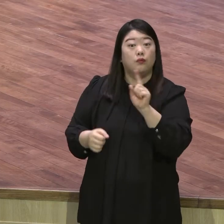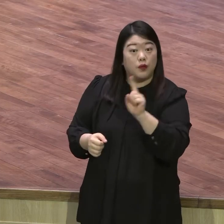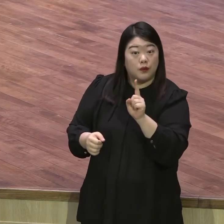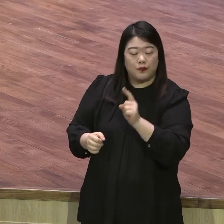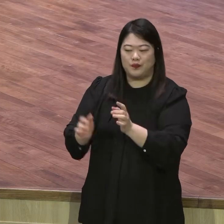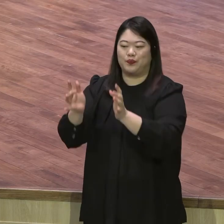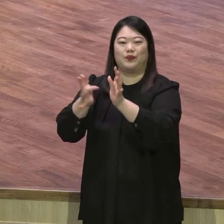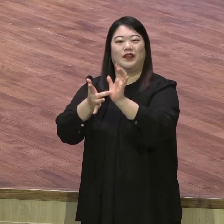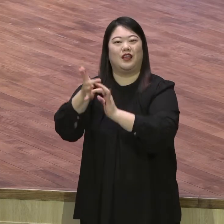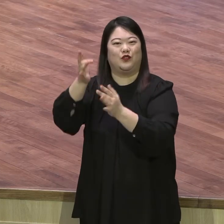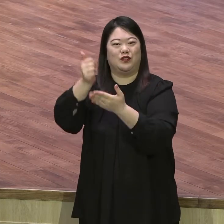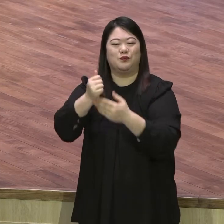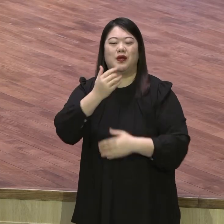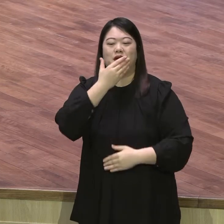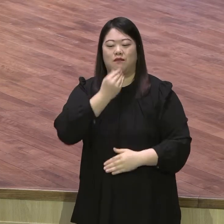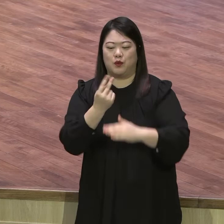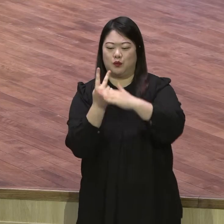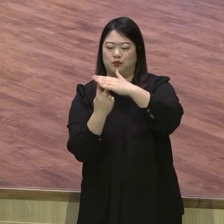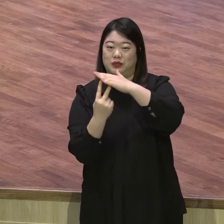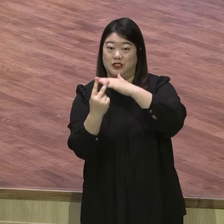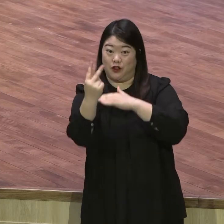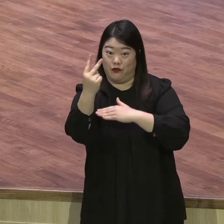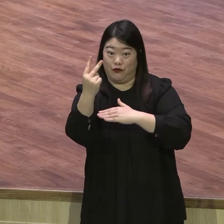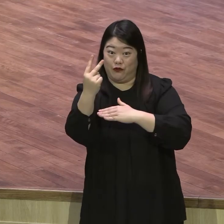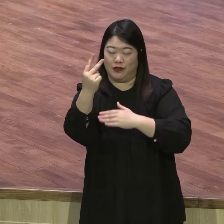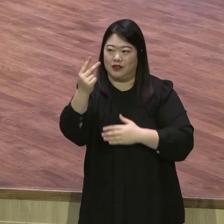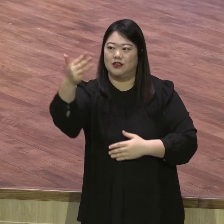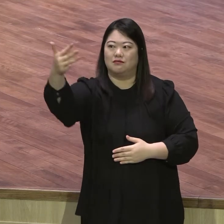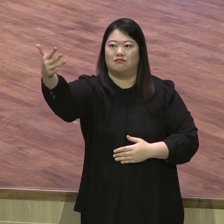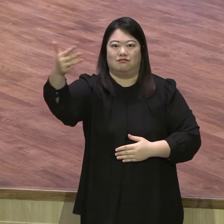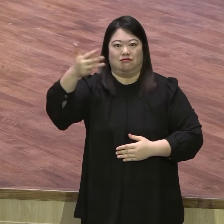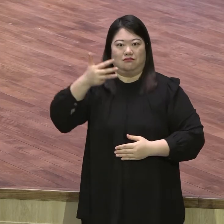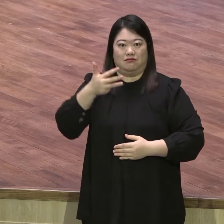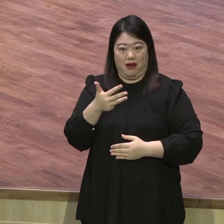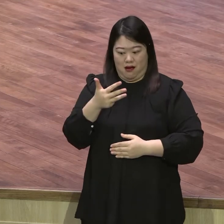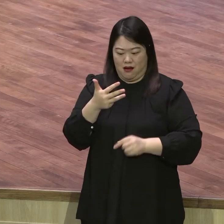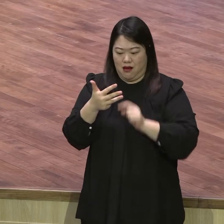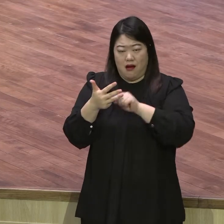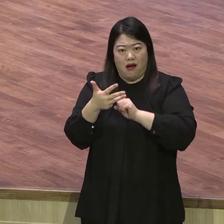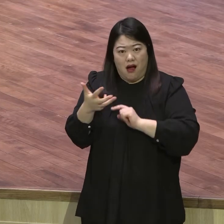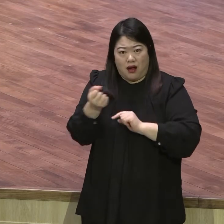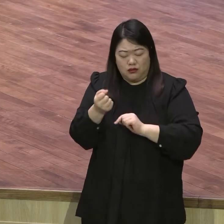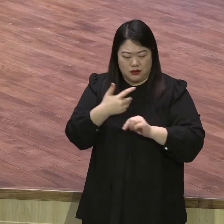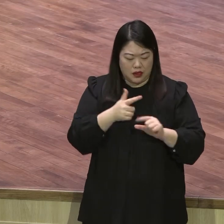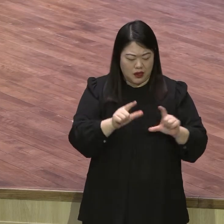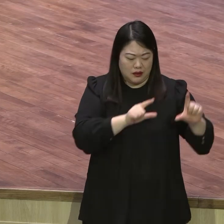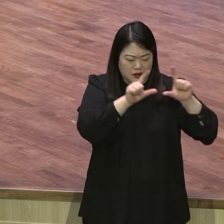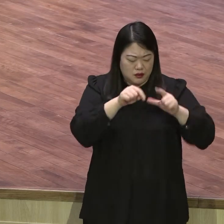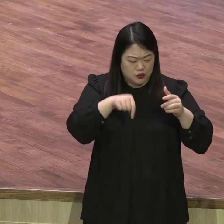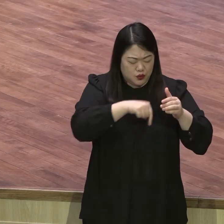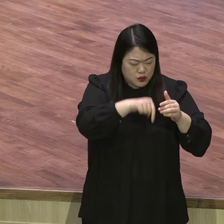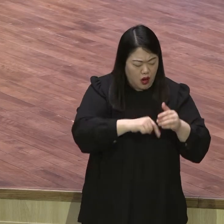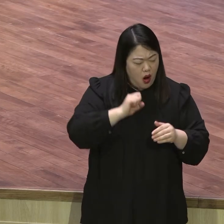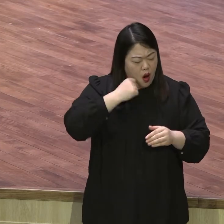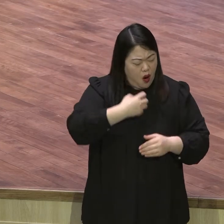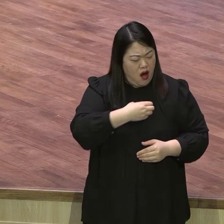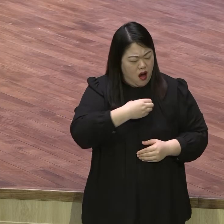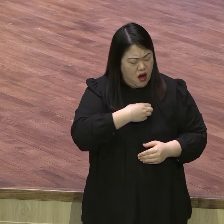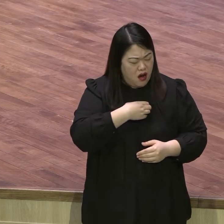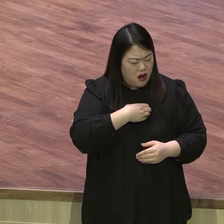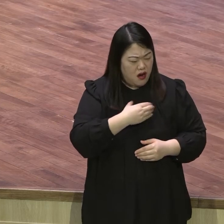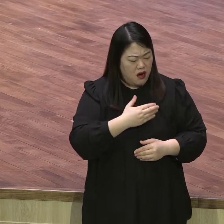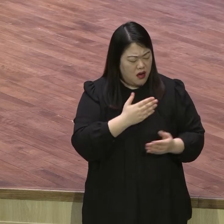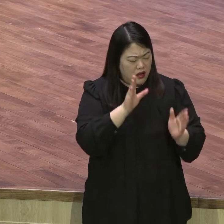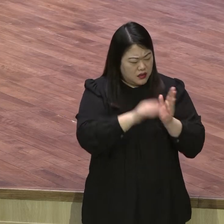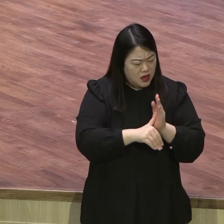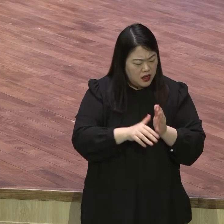예수님의 행복 비전을 통해서 우리의 삶 속에 확산되고 있는 다양한 위기들을 넘어설 수